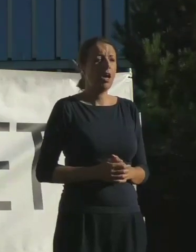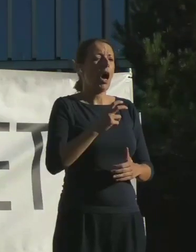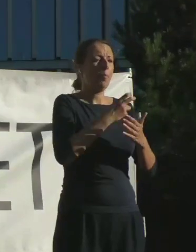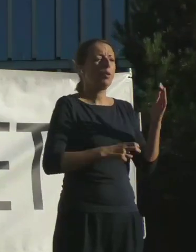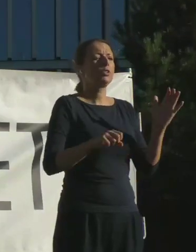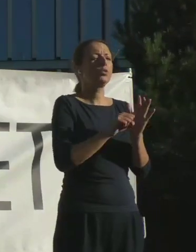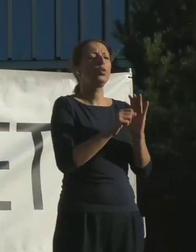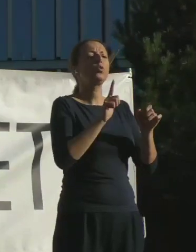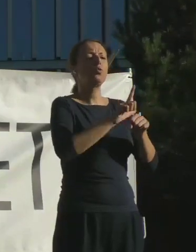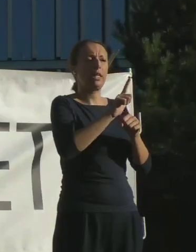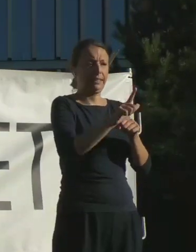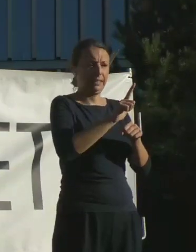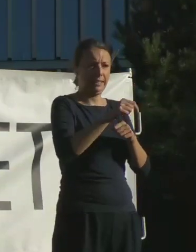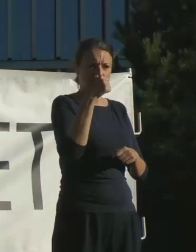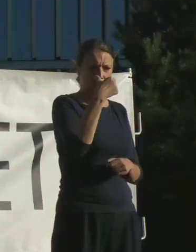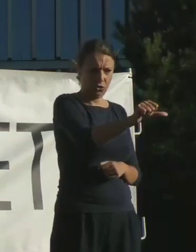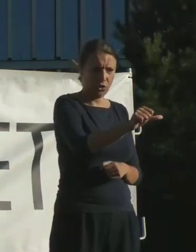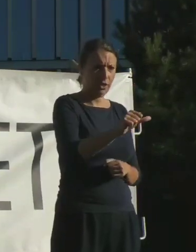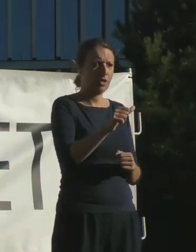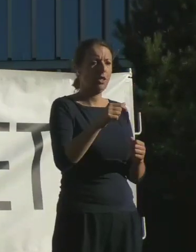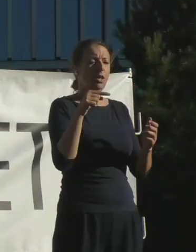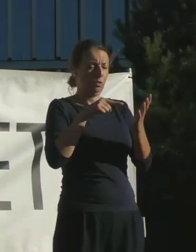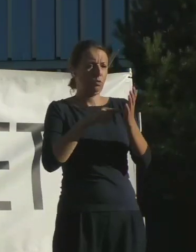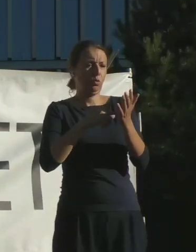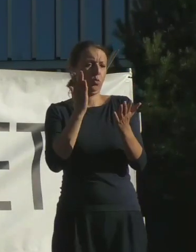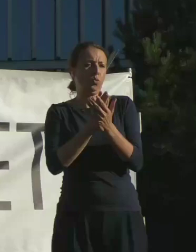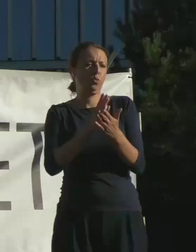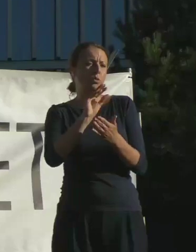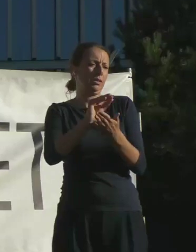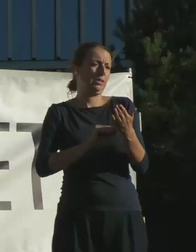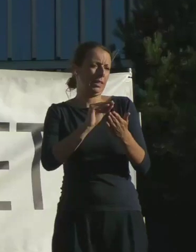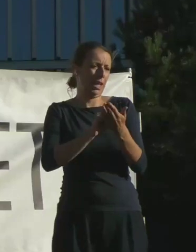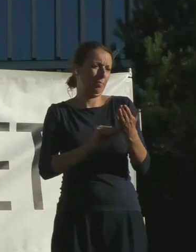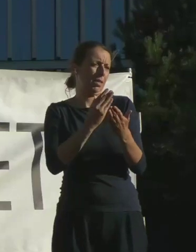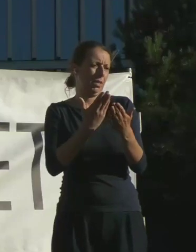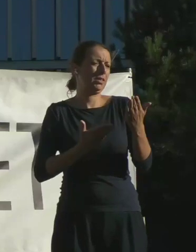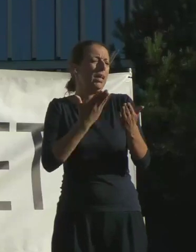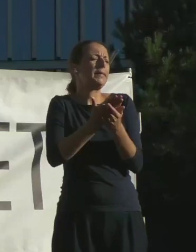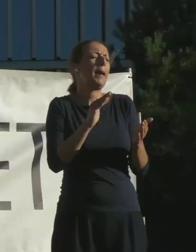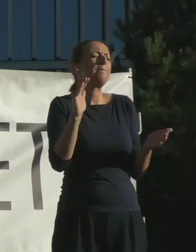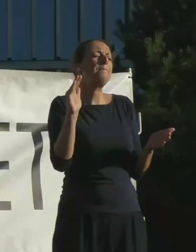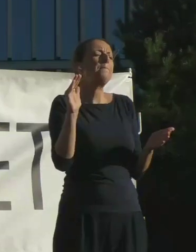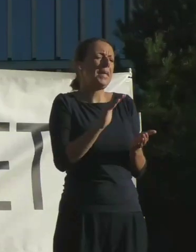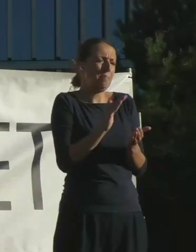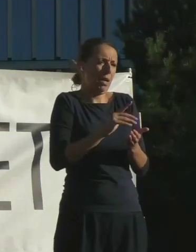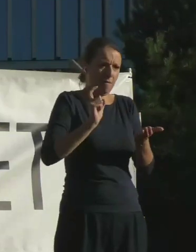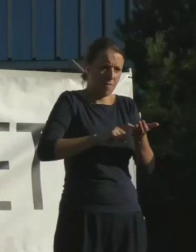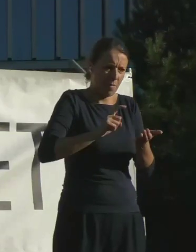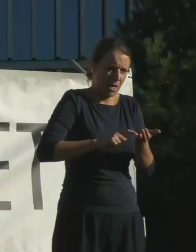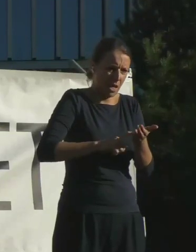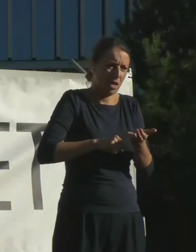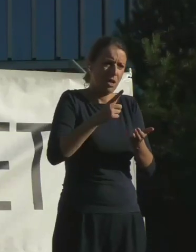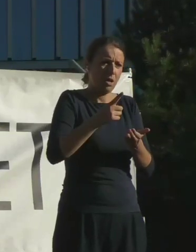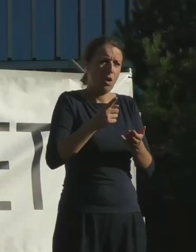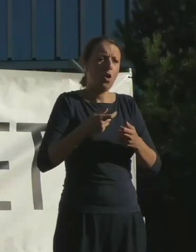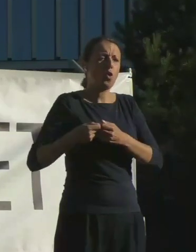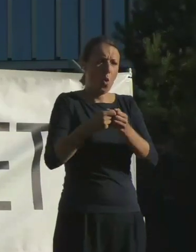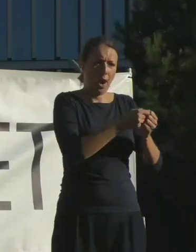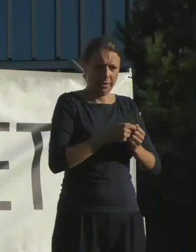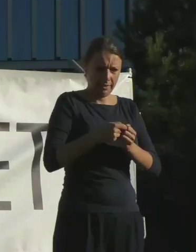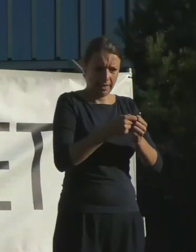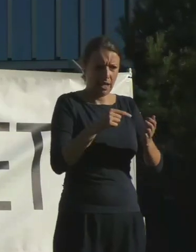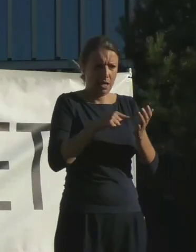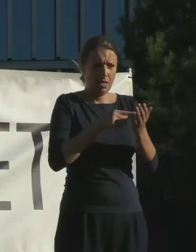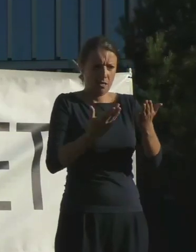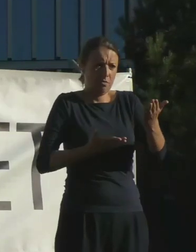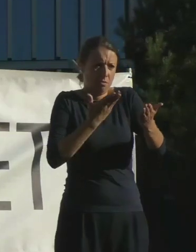do 12 tygodnia, tak jak jest postulowana w tych minimalnych oczekiwaniach koalicji,